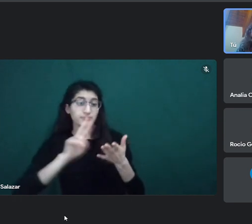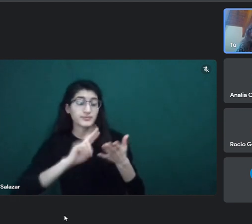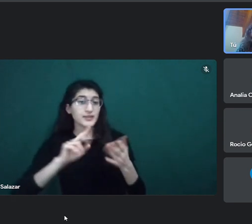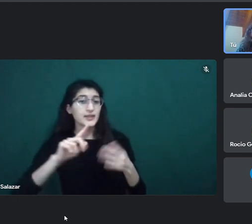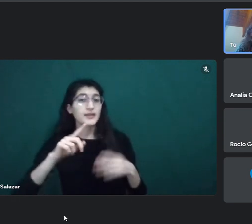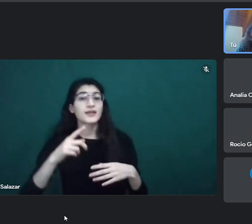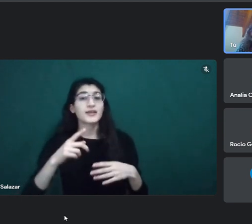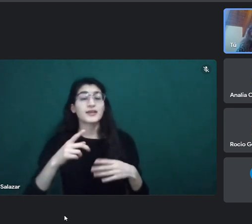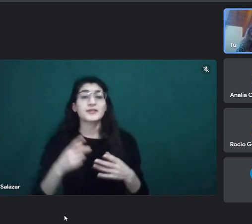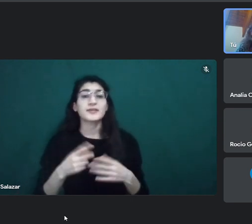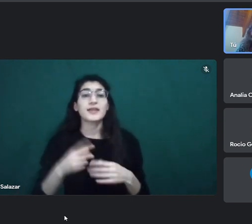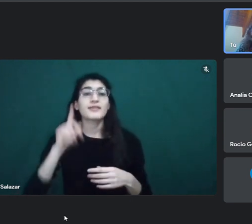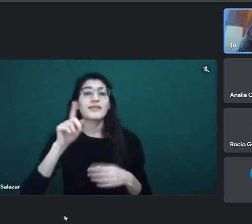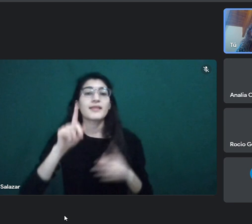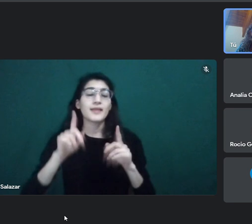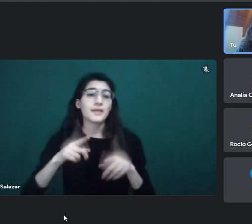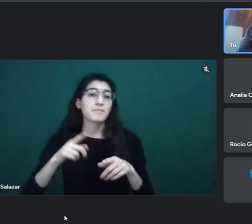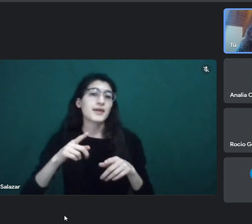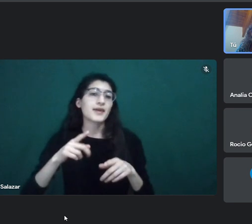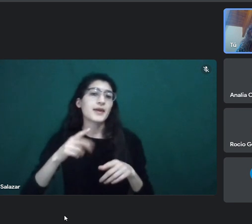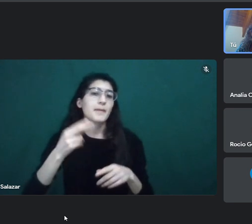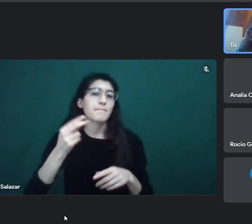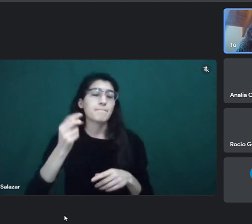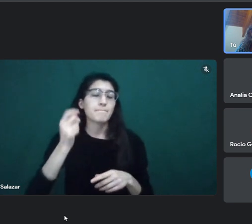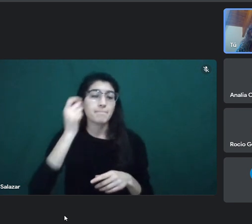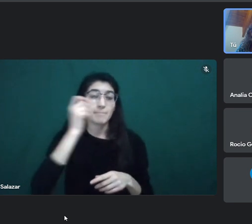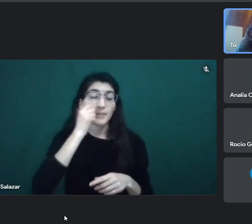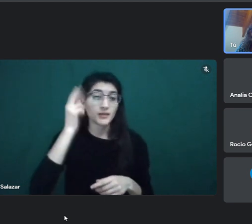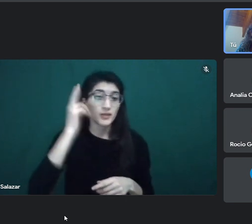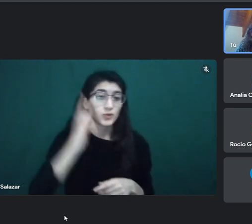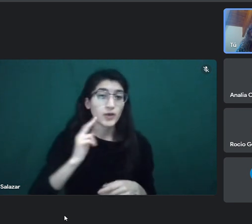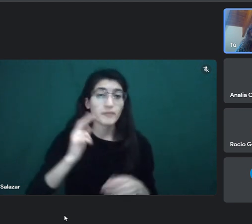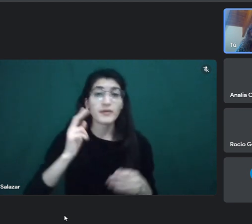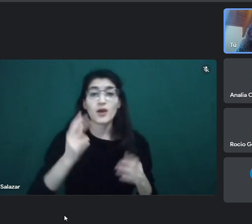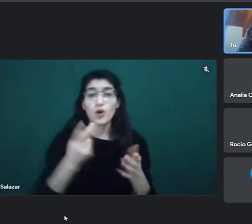29 y que lo van a volver a tener